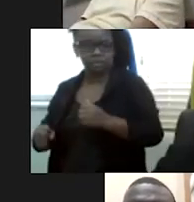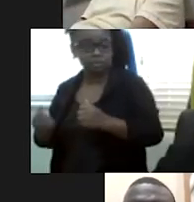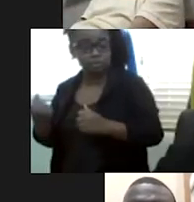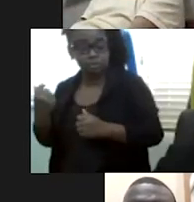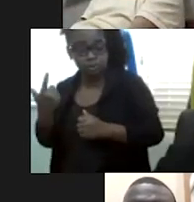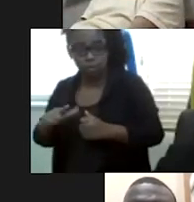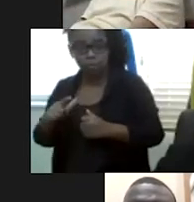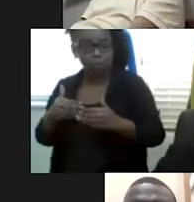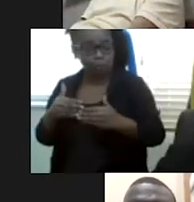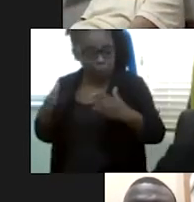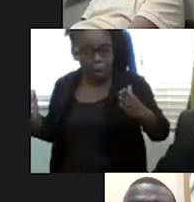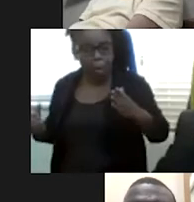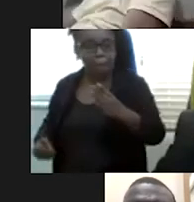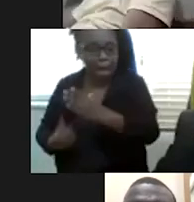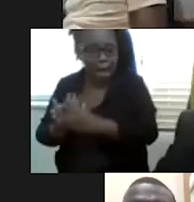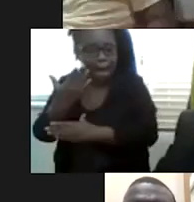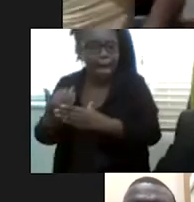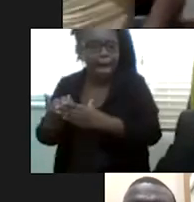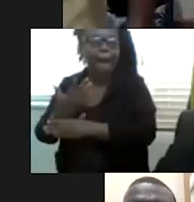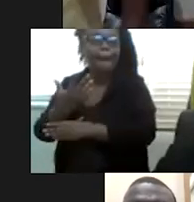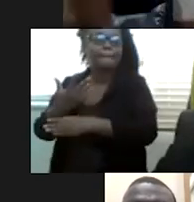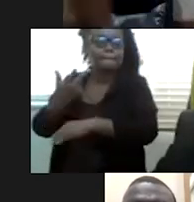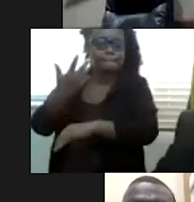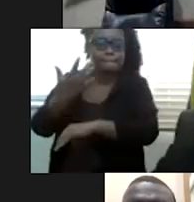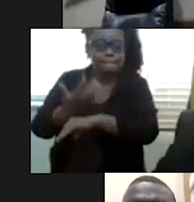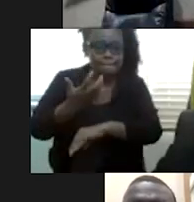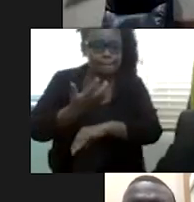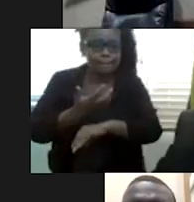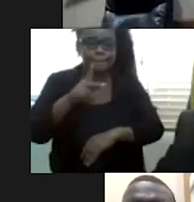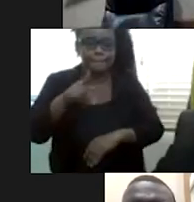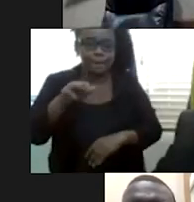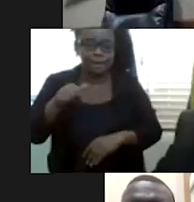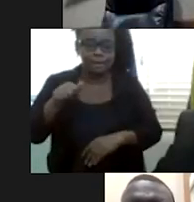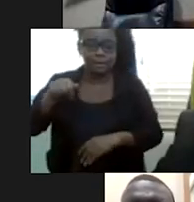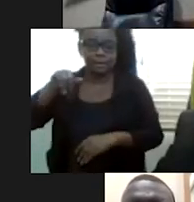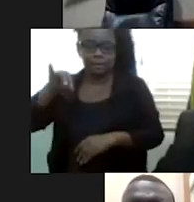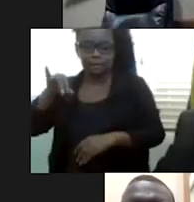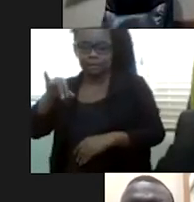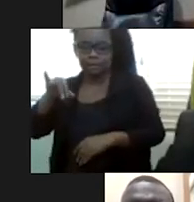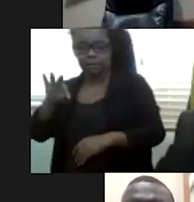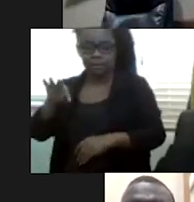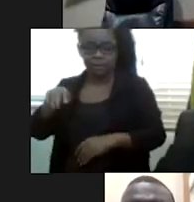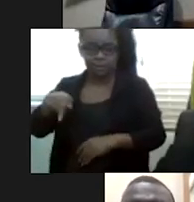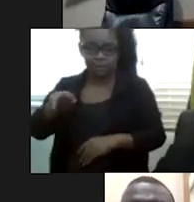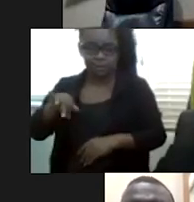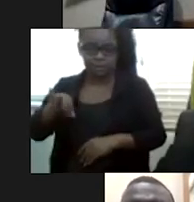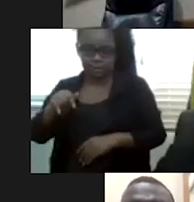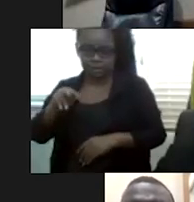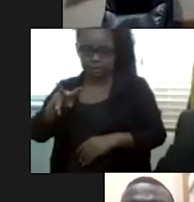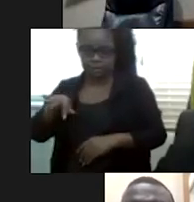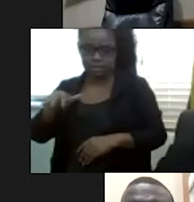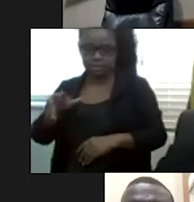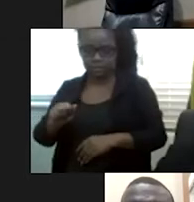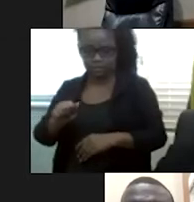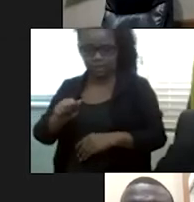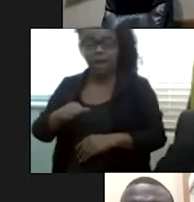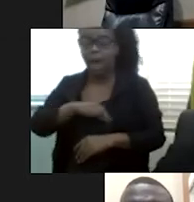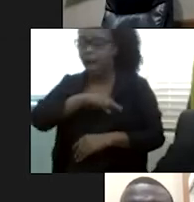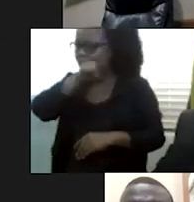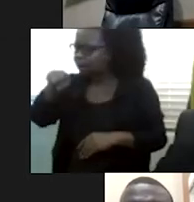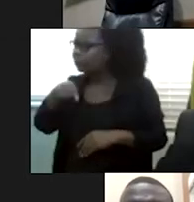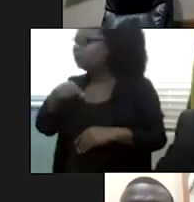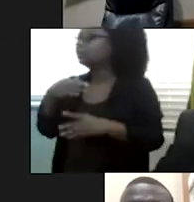do Parque Equitativa, de 20 leitos no combate a essa doença que vem assolando o mundo. E a nossa cidade está de parabéns, o prefeito